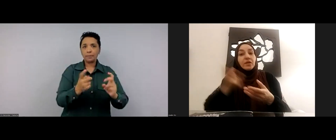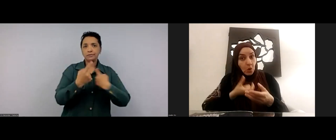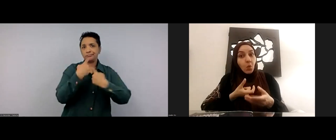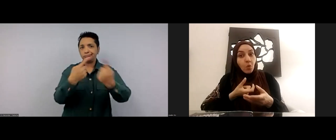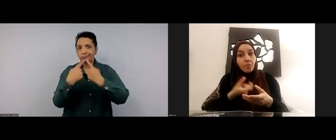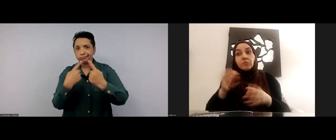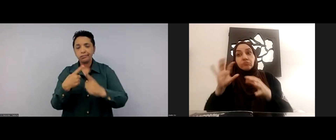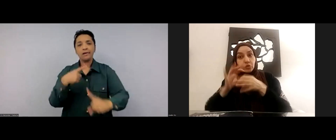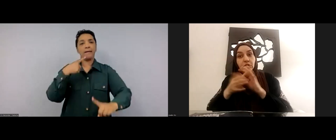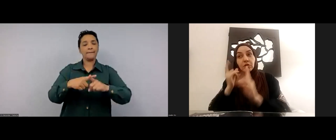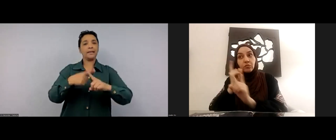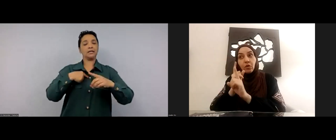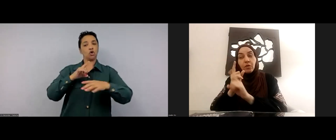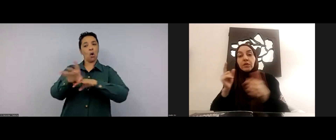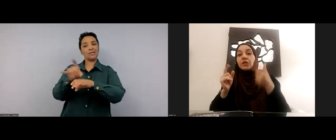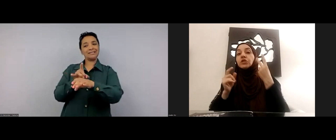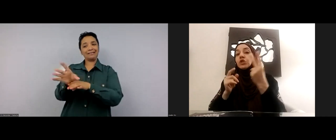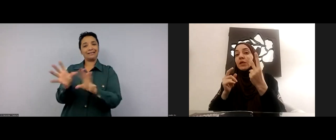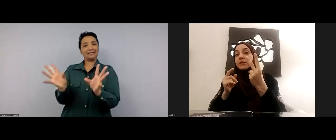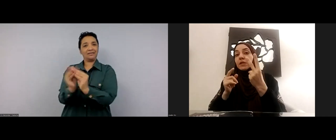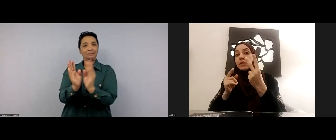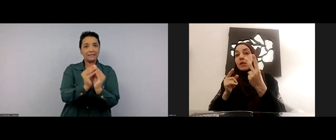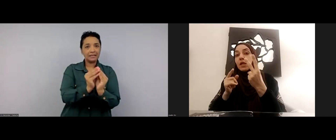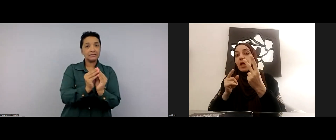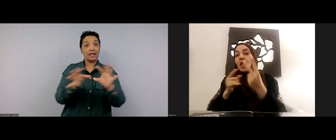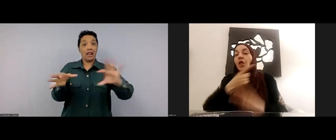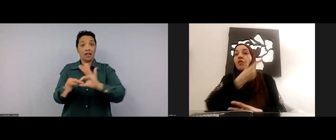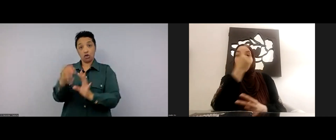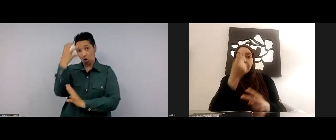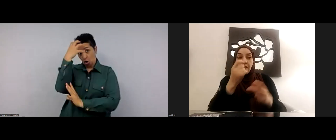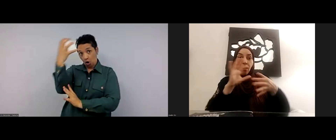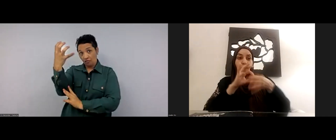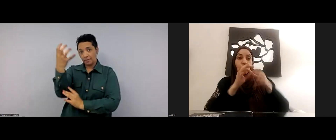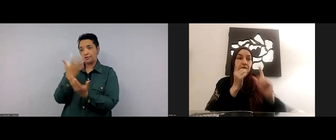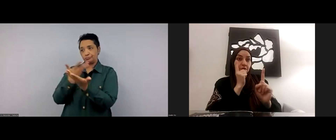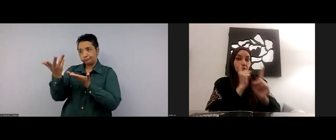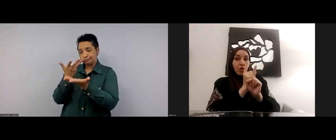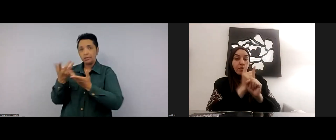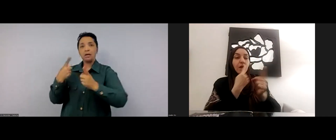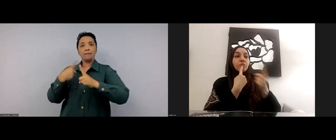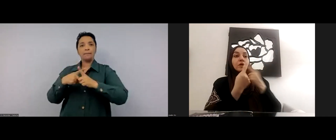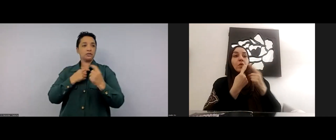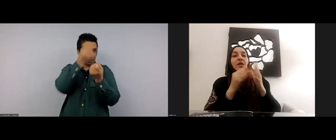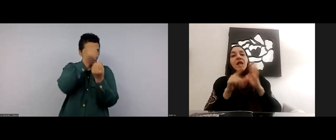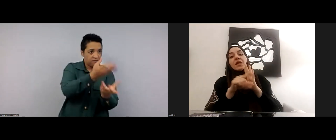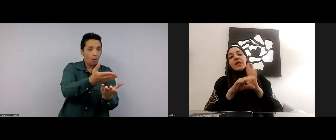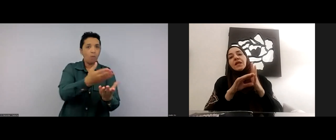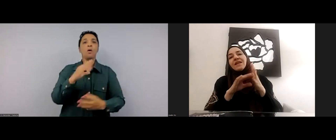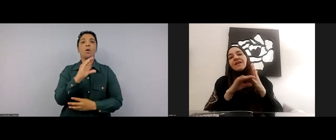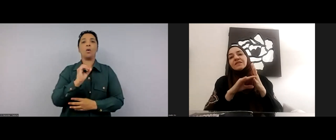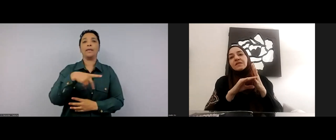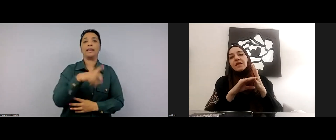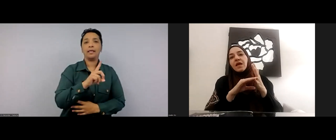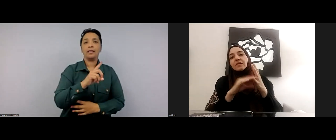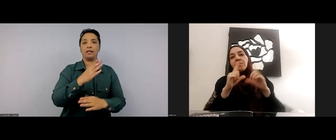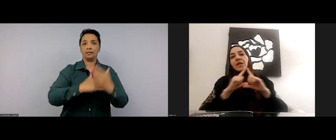consultant الجهة meetings الأولى held عندما by the نلتقي مع government مؤسسات الإعاقة في when we الأردن meet with the OPDs in تناولنا المواضيع Jordan. الرئيسية التي We have طرحت discussed من the اللجنة